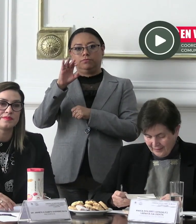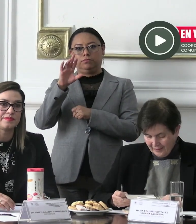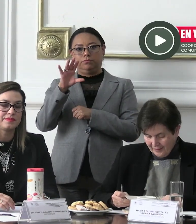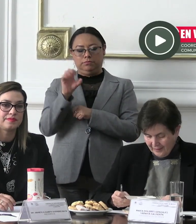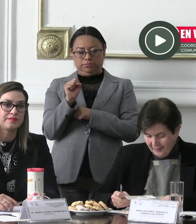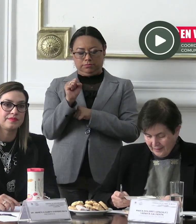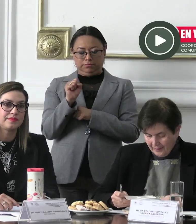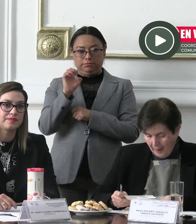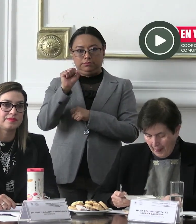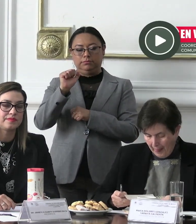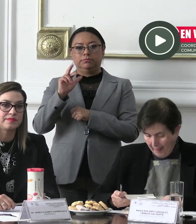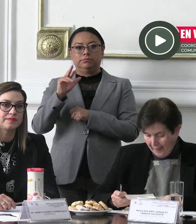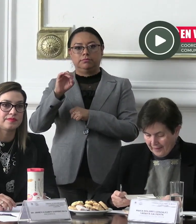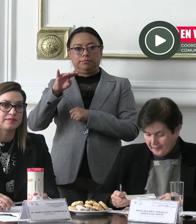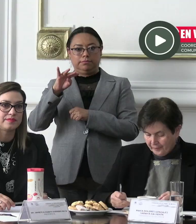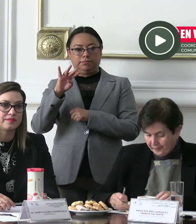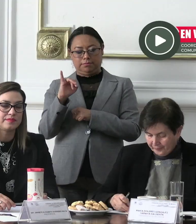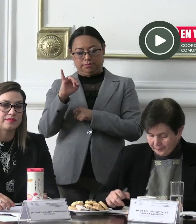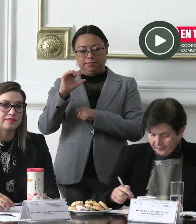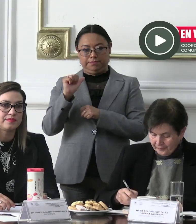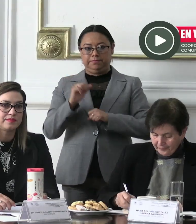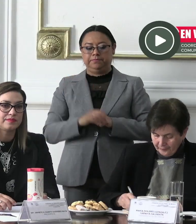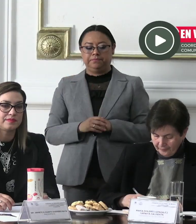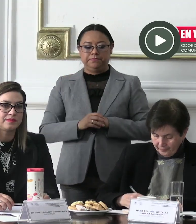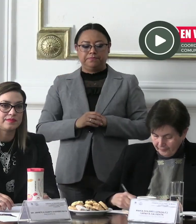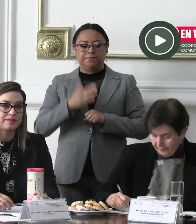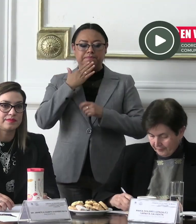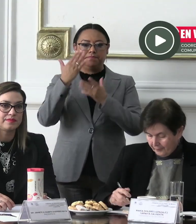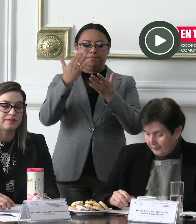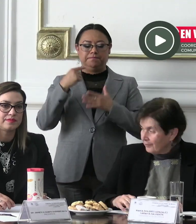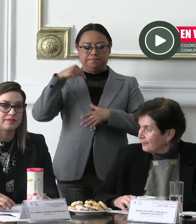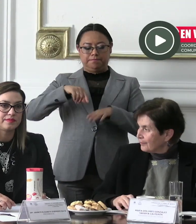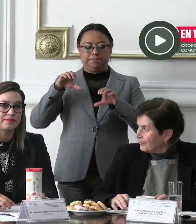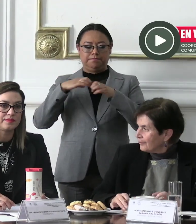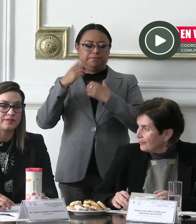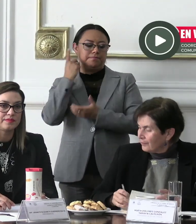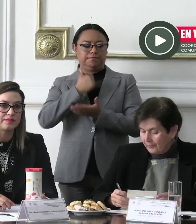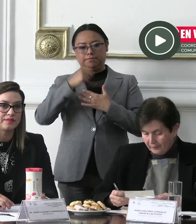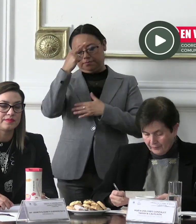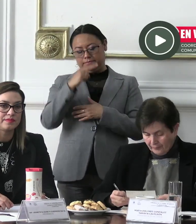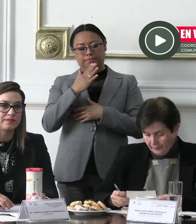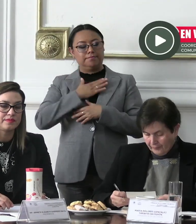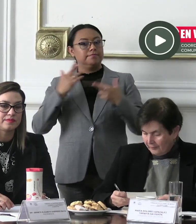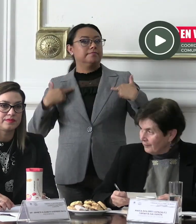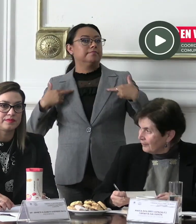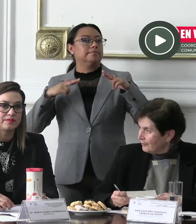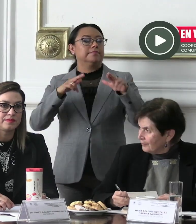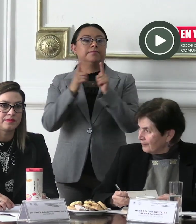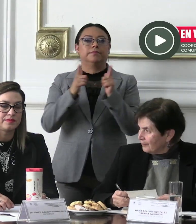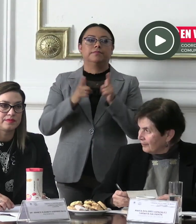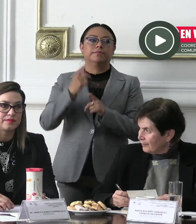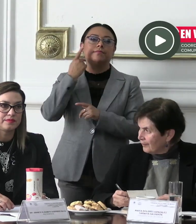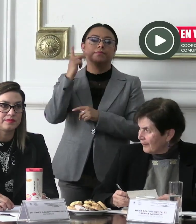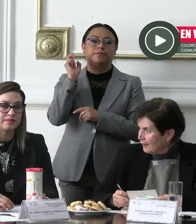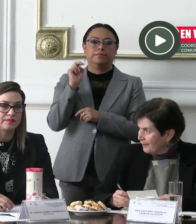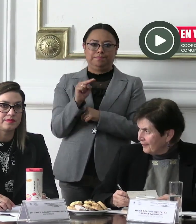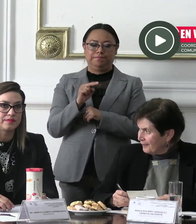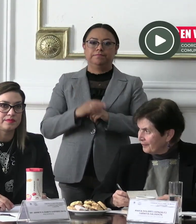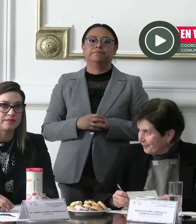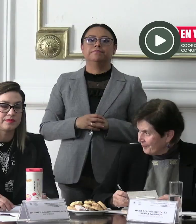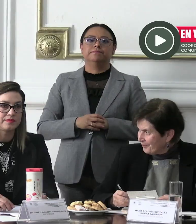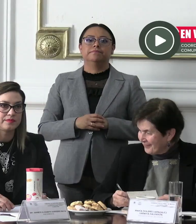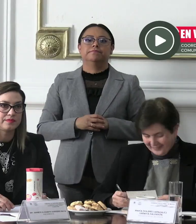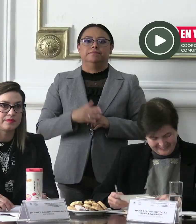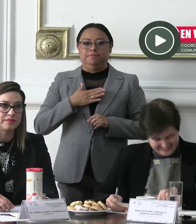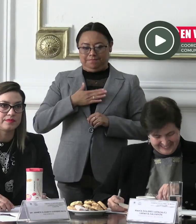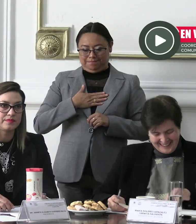bienvenida al Congreso de la Ciudad de México. A nombre del Partido Acción Nacional y del mío propio, le